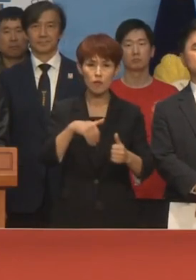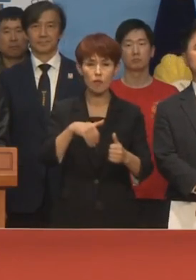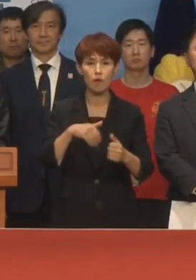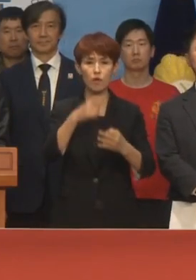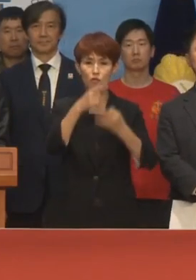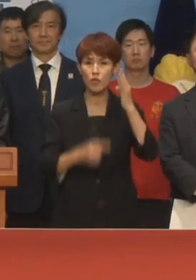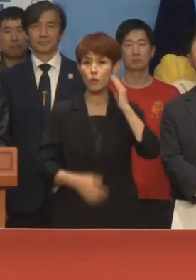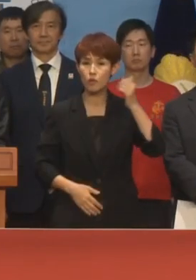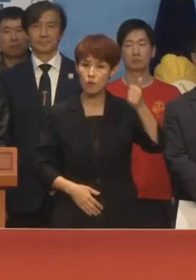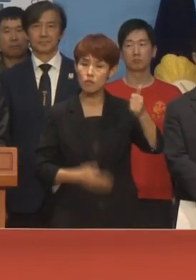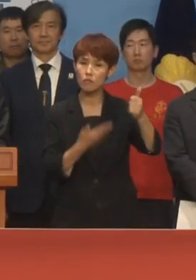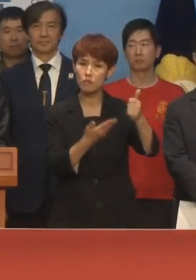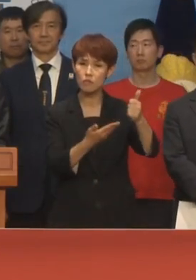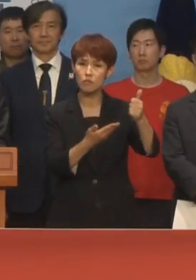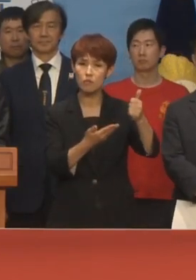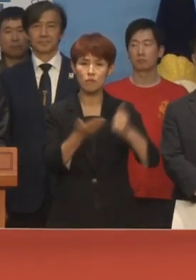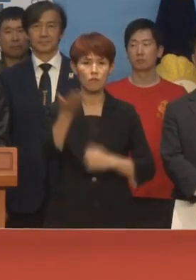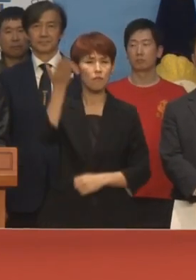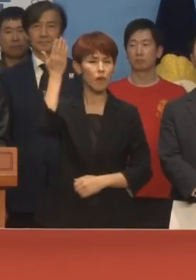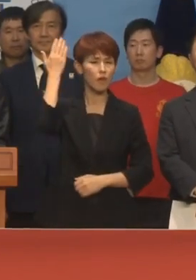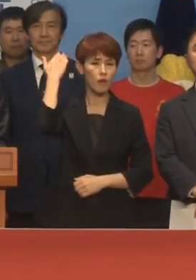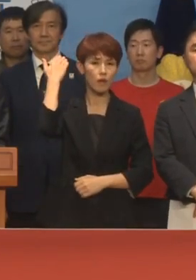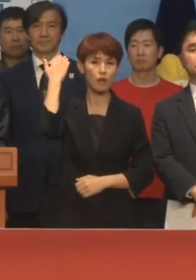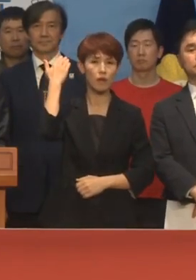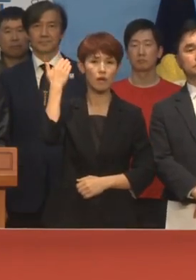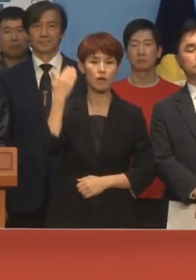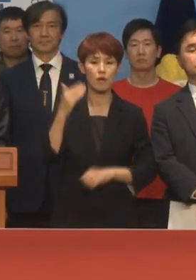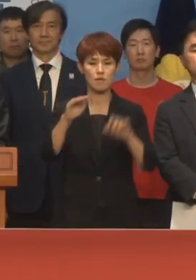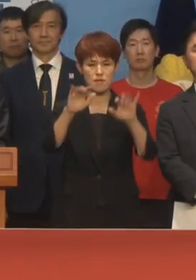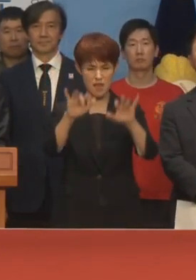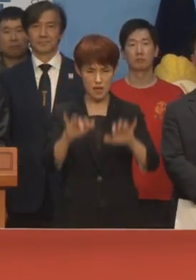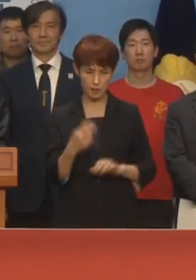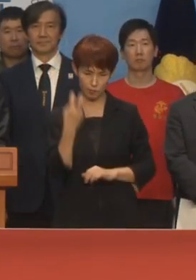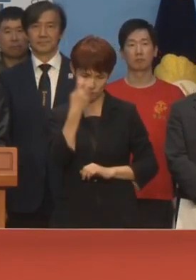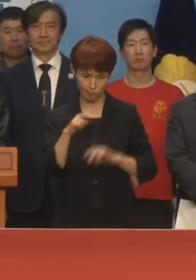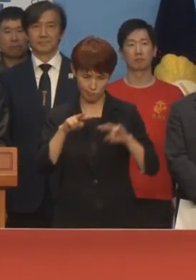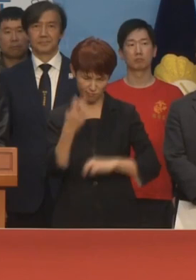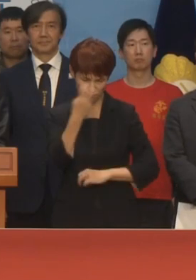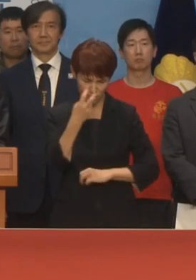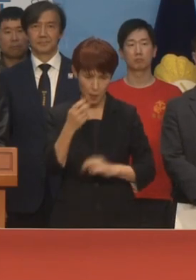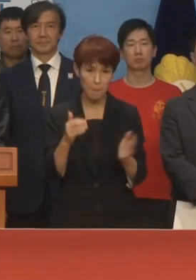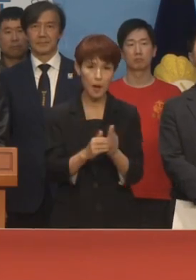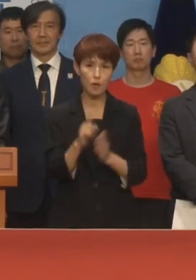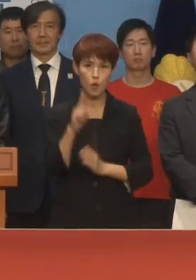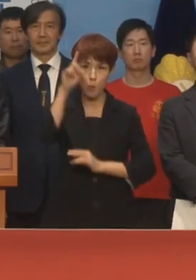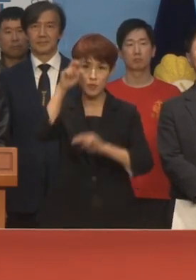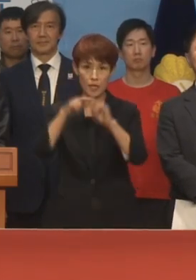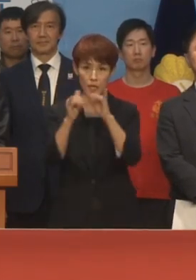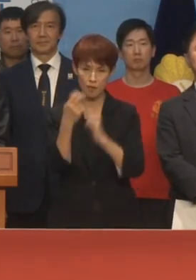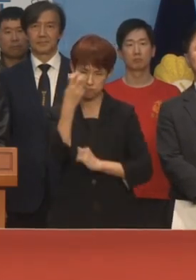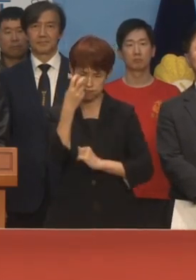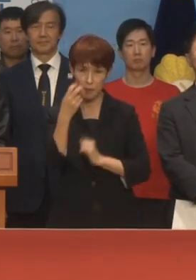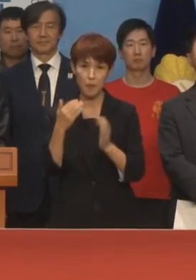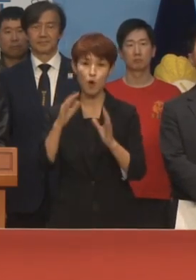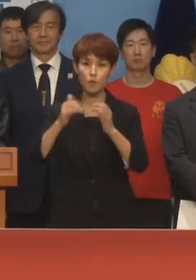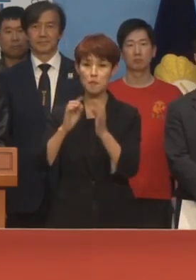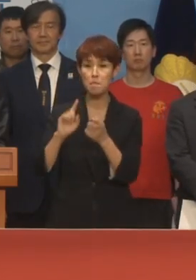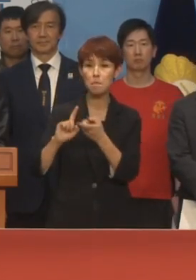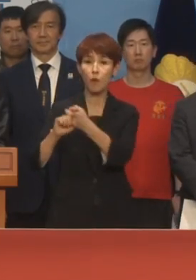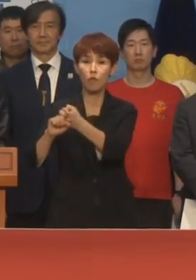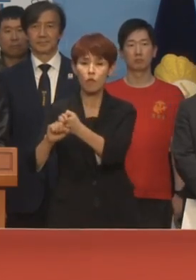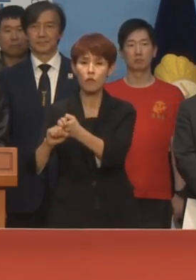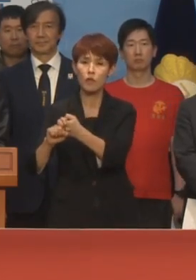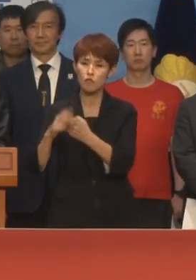윤석열 대통령께서 과거 댓글 수사나 아니면 고위직 수사를 통해서 국민들 편에 서서 수사하던